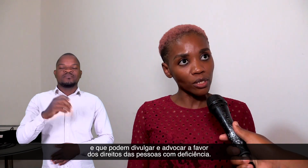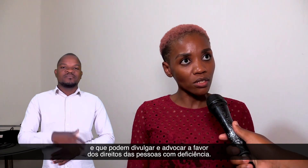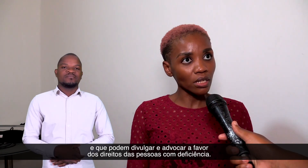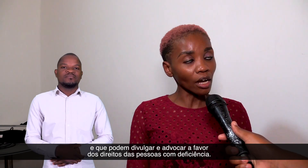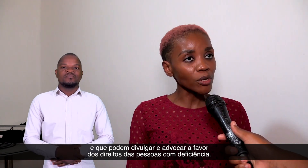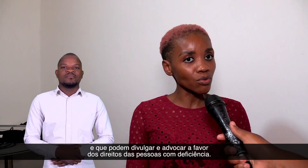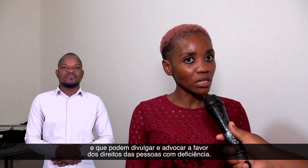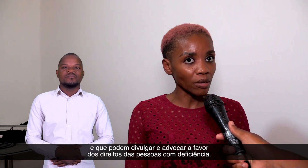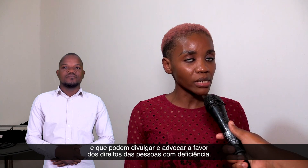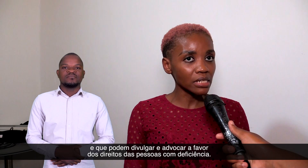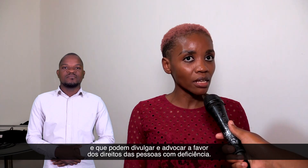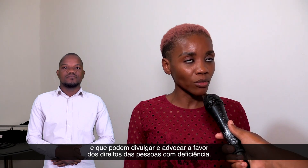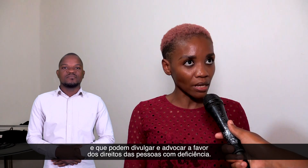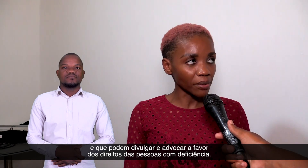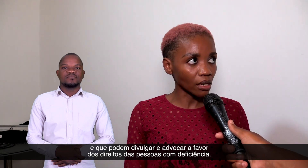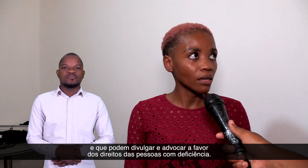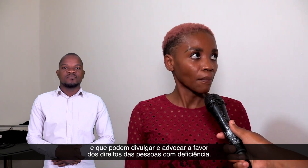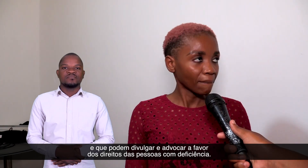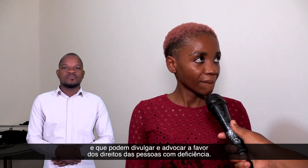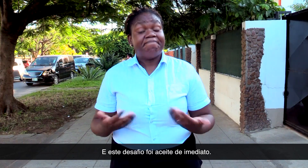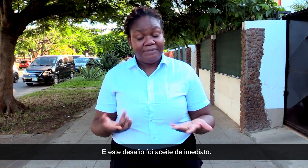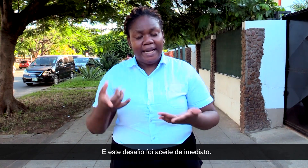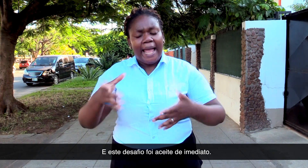deficiência. Young persons with disabilities in Mozambique.